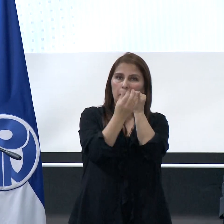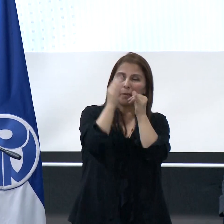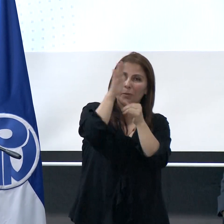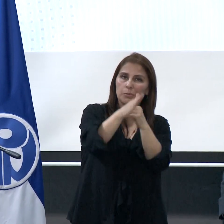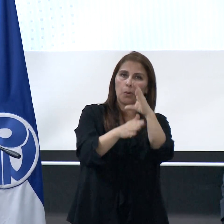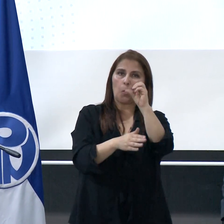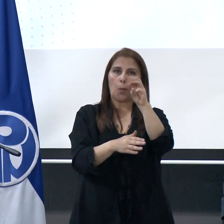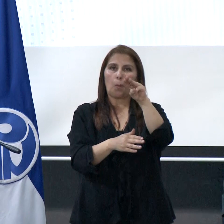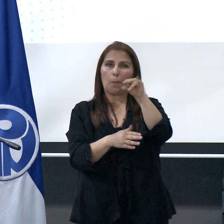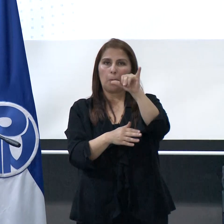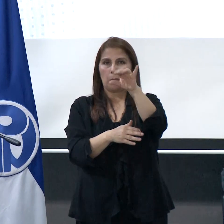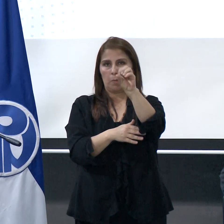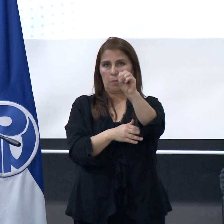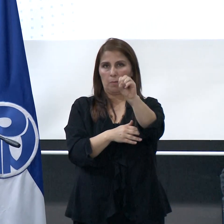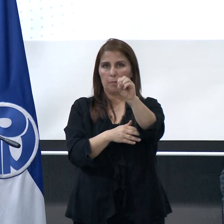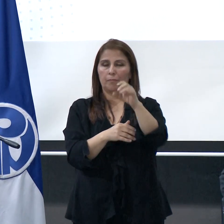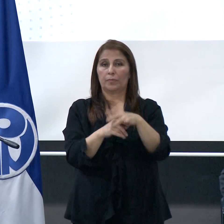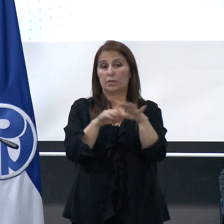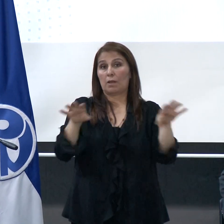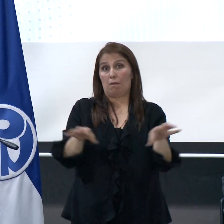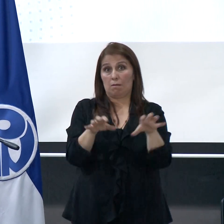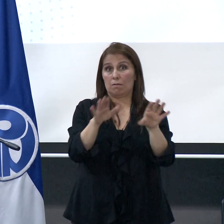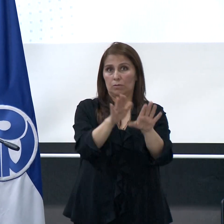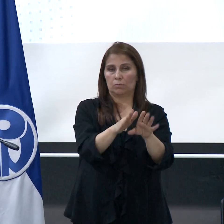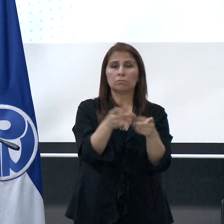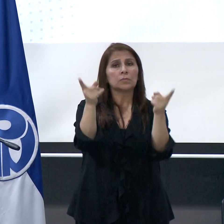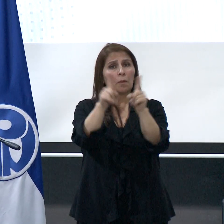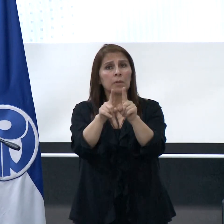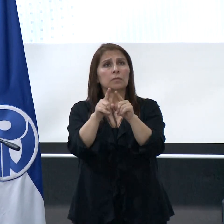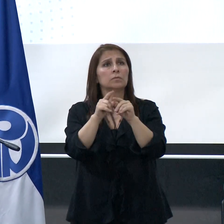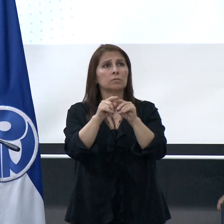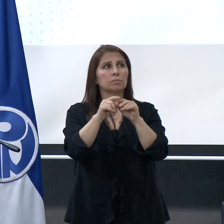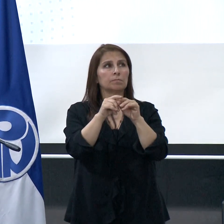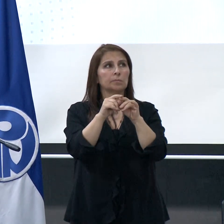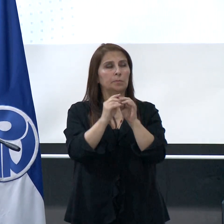se está programando se está concertando hacer exposiciones